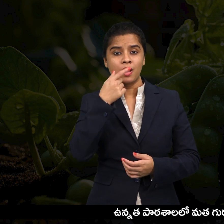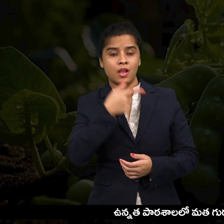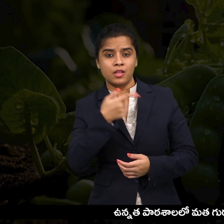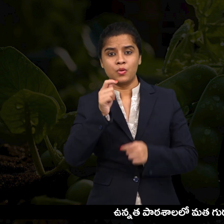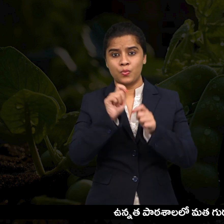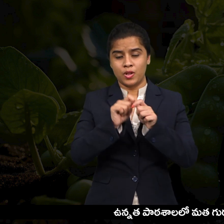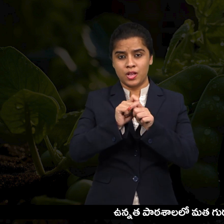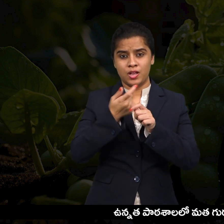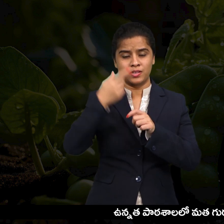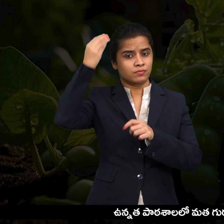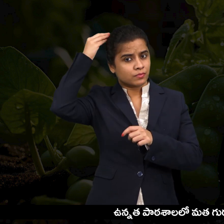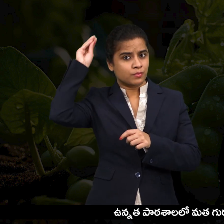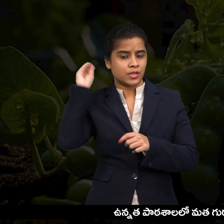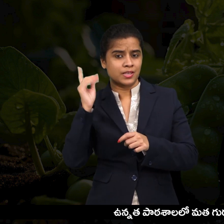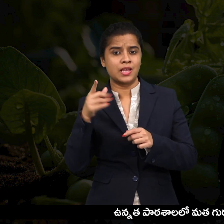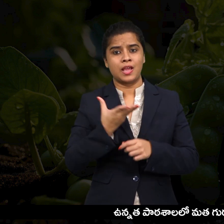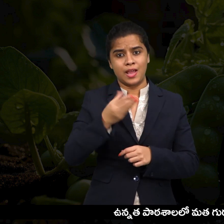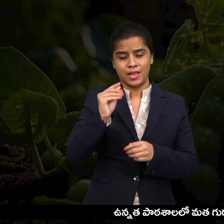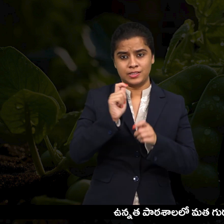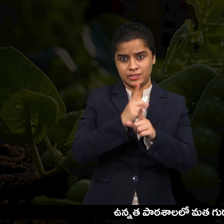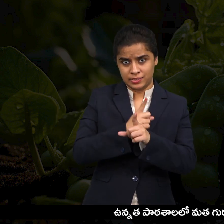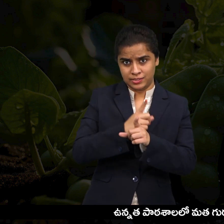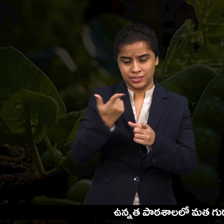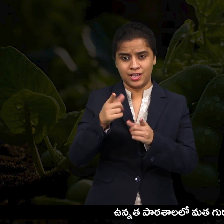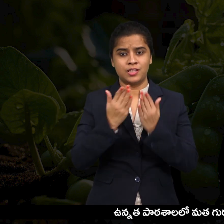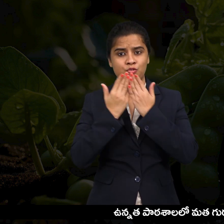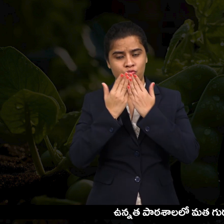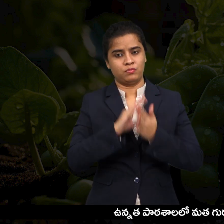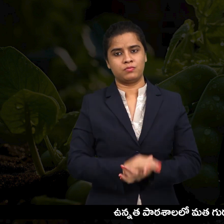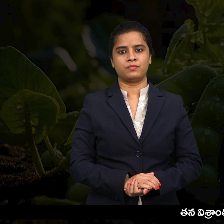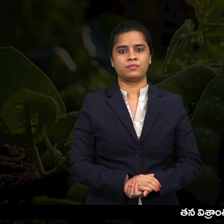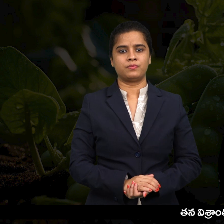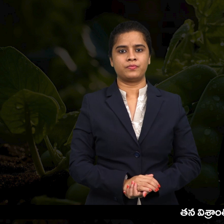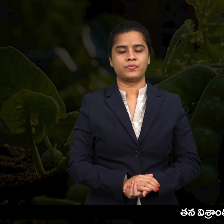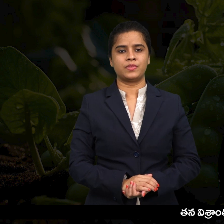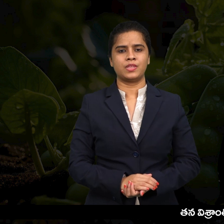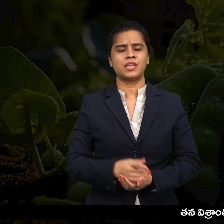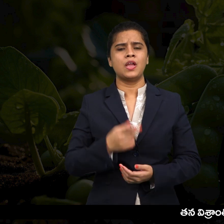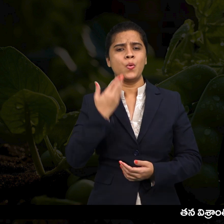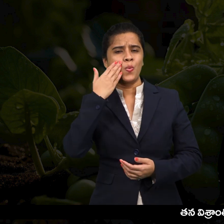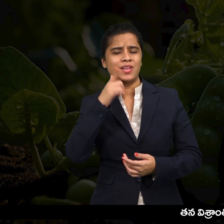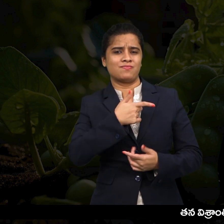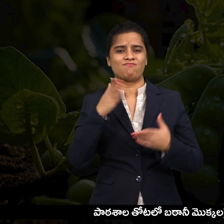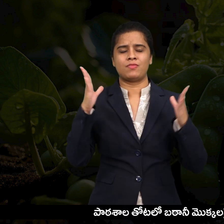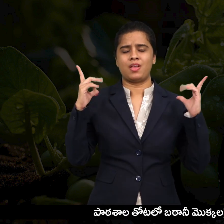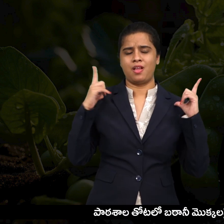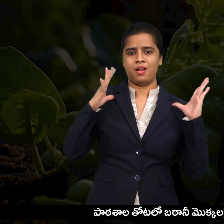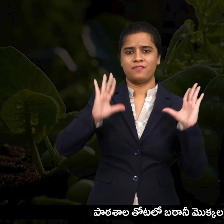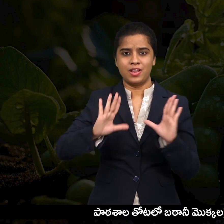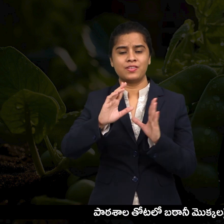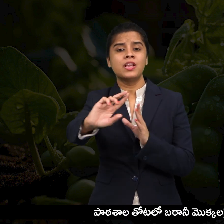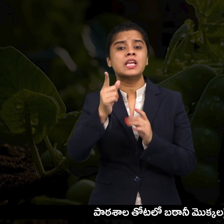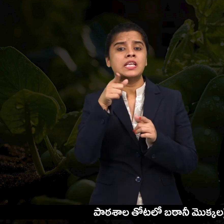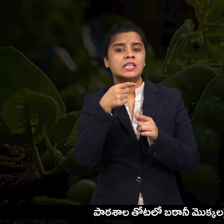ఉన్నత పాఠశాలలలో మత గురువుగా, ఉపాధ్యాయుడిగా పనిచేశాడు. తన విశ్రాంతి సమయంలో అతను